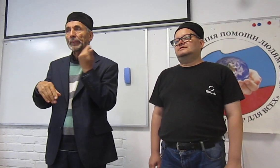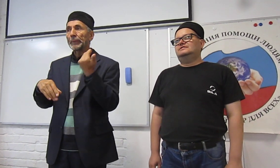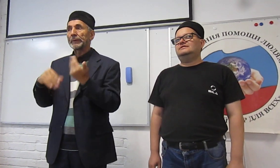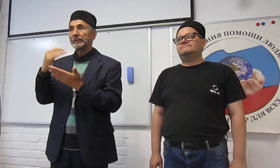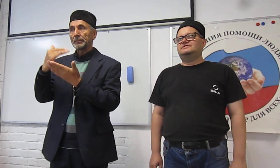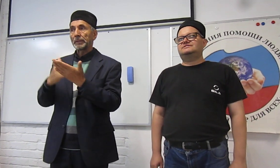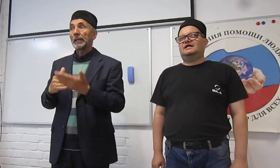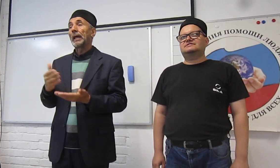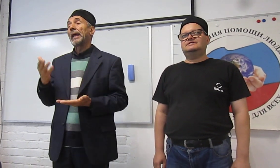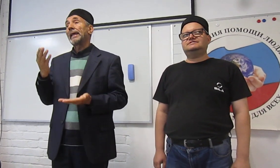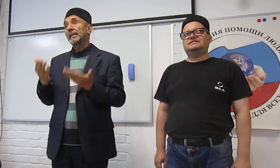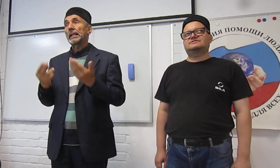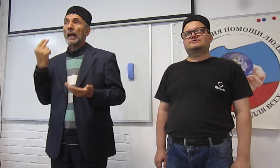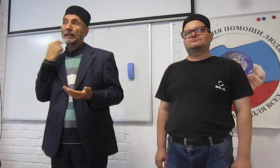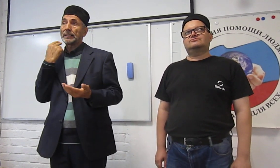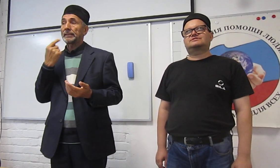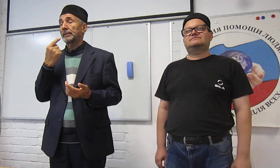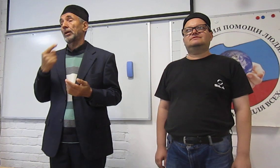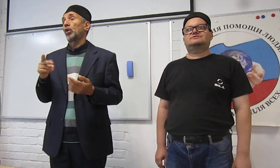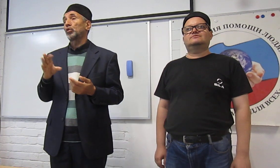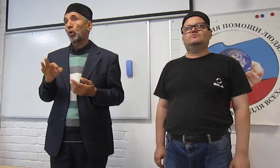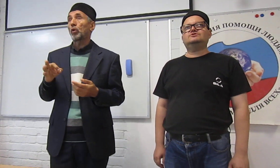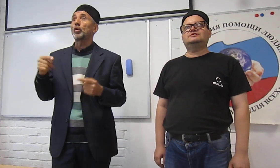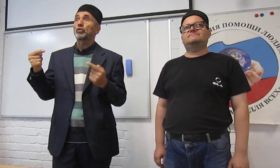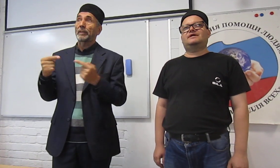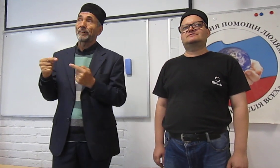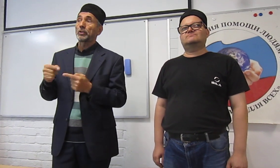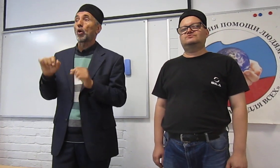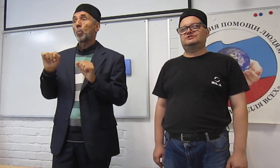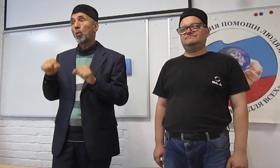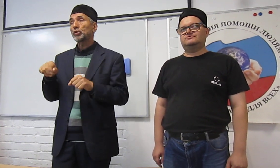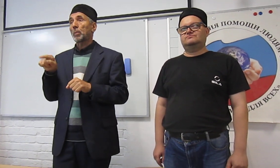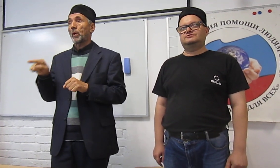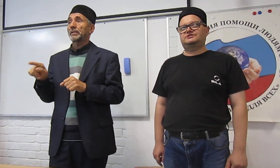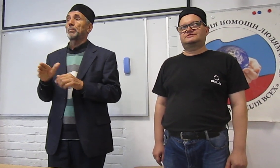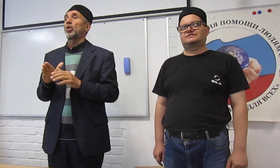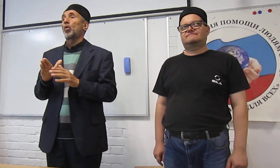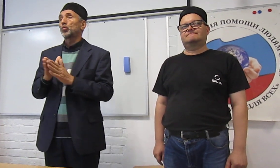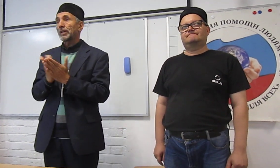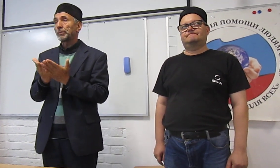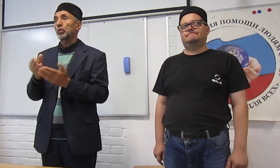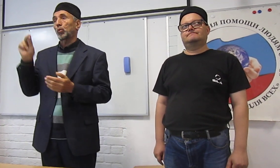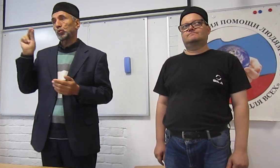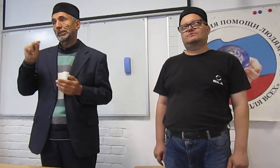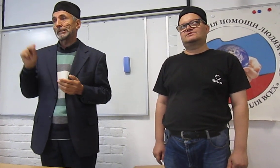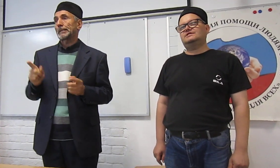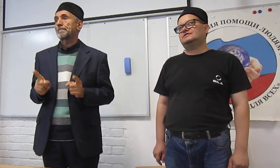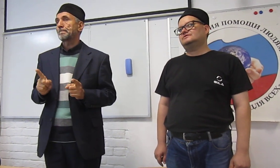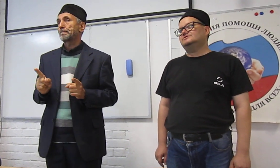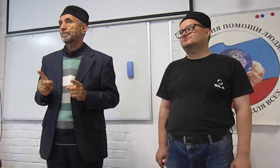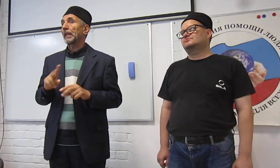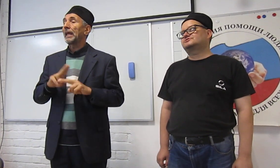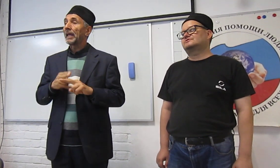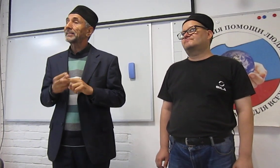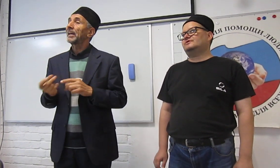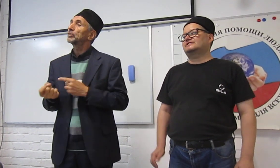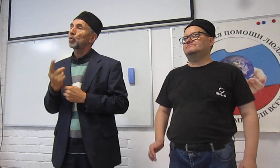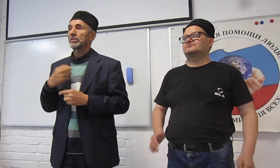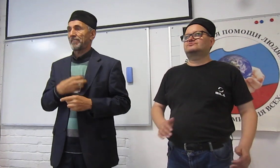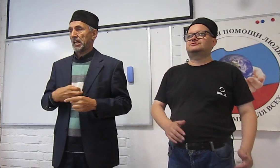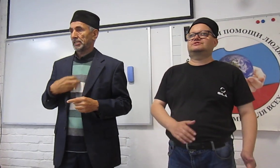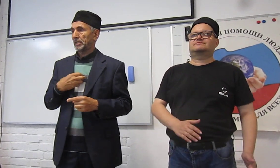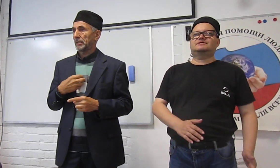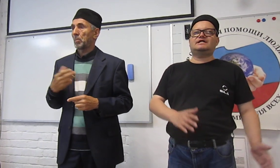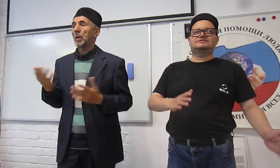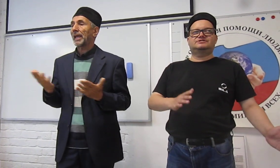Вот. Или если английский язык, то, соответственно, можно ли по этому учебнику учиться? Вот. Это источник. По